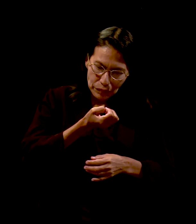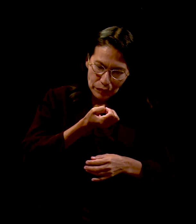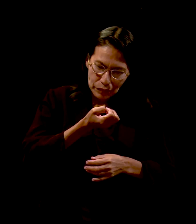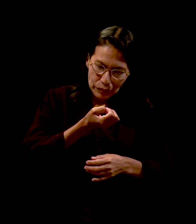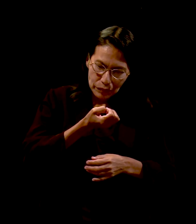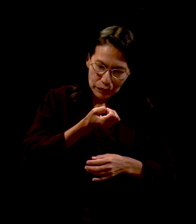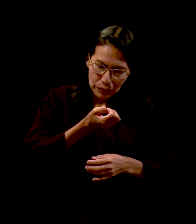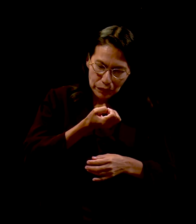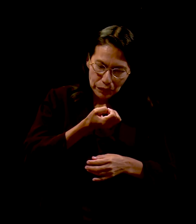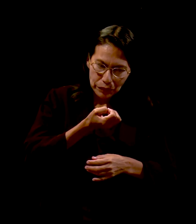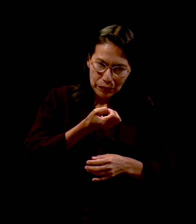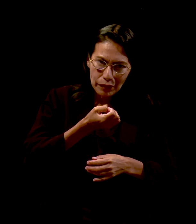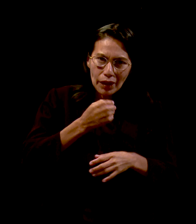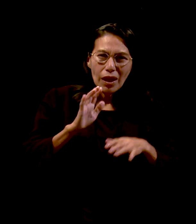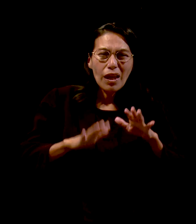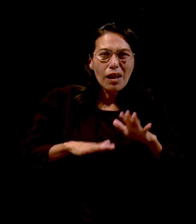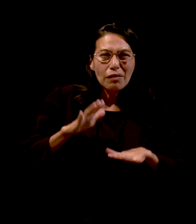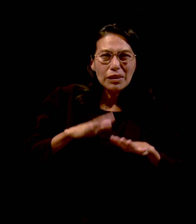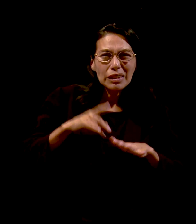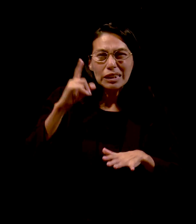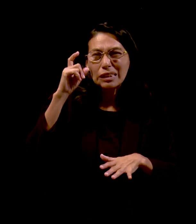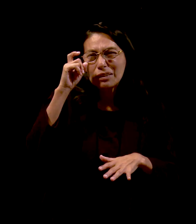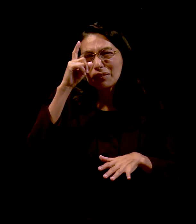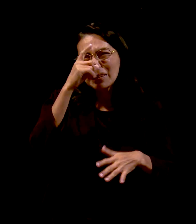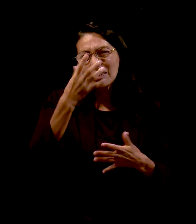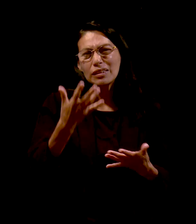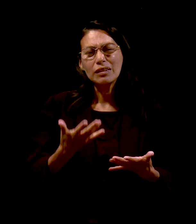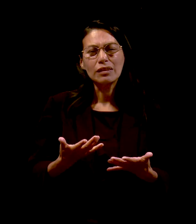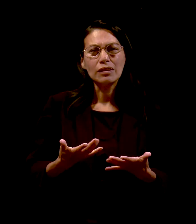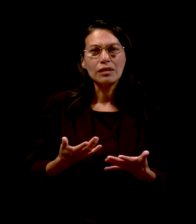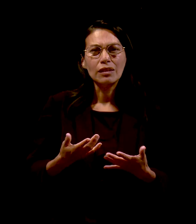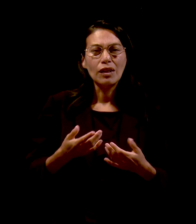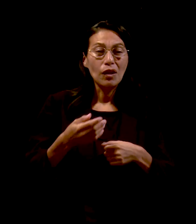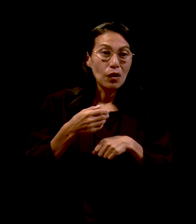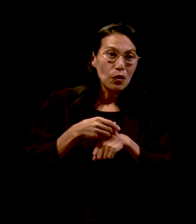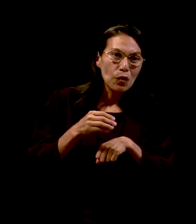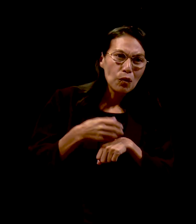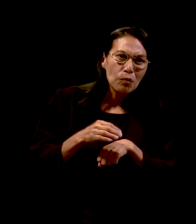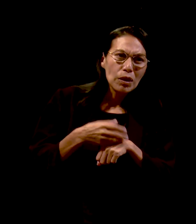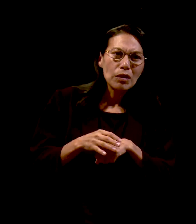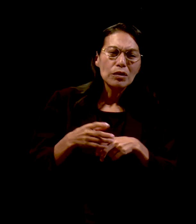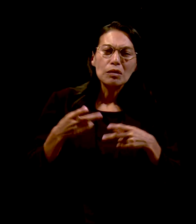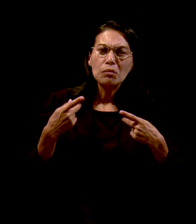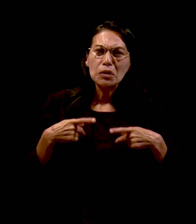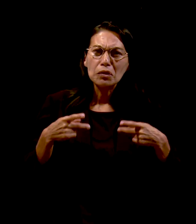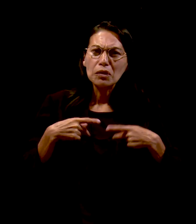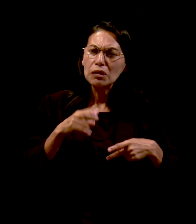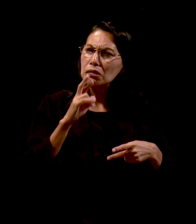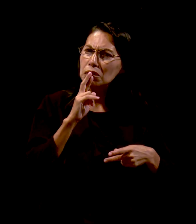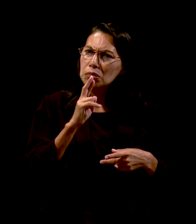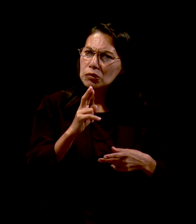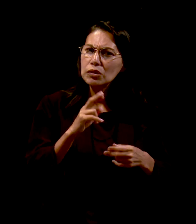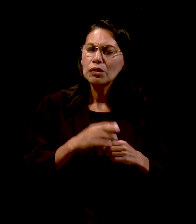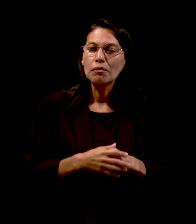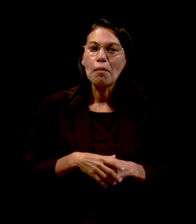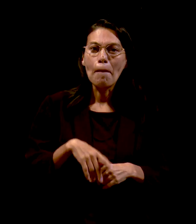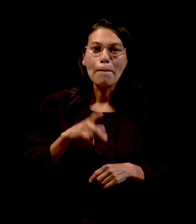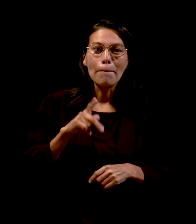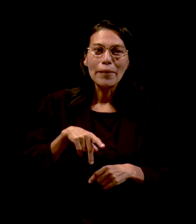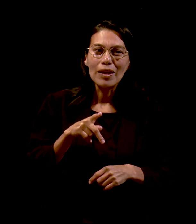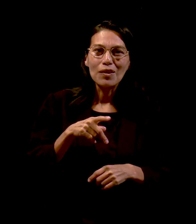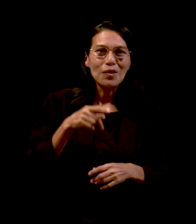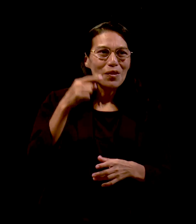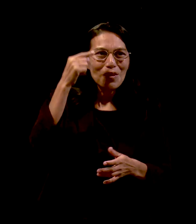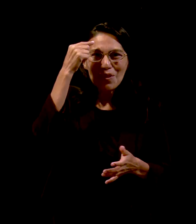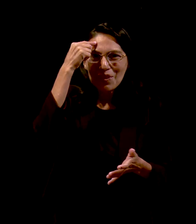a veces es difícil esos números localizarlos y que las personas respondan pero increíble marque el número